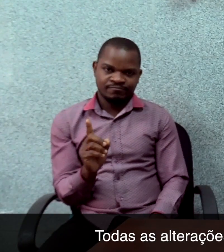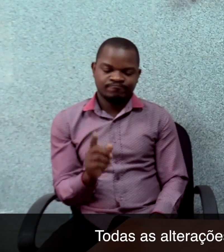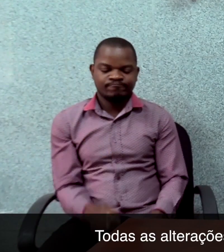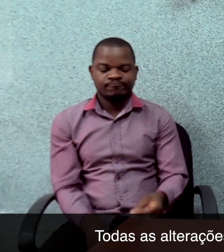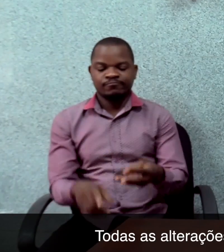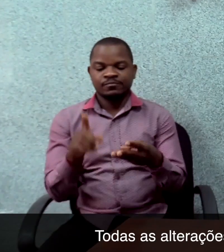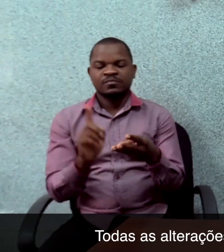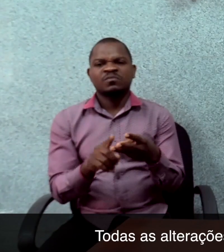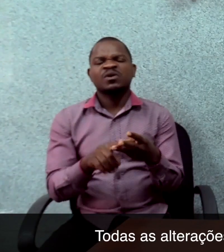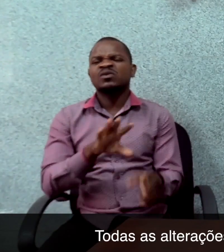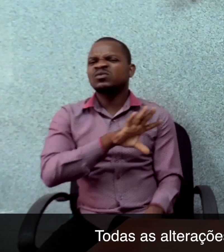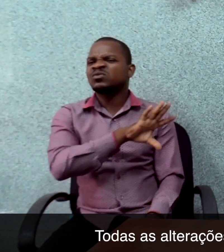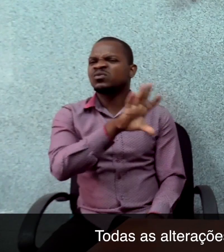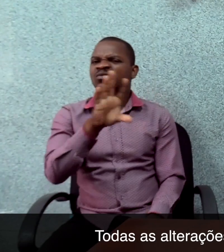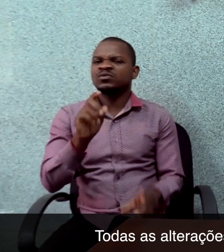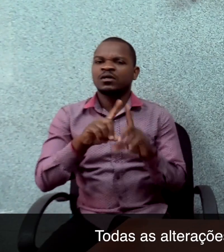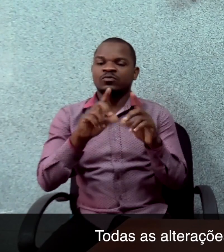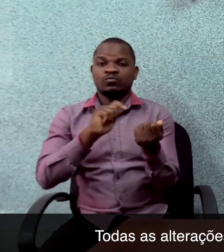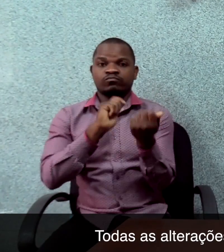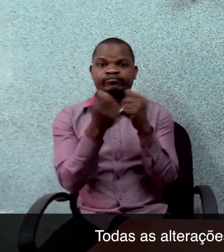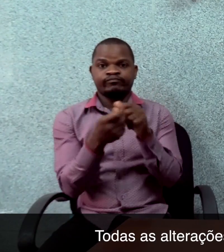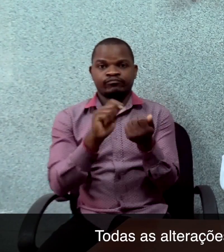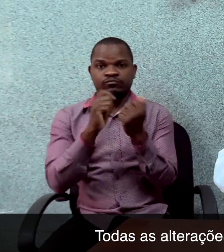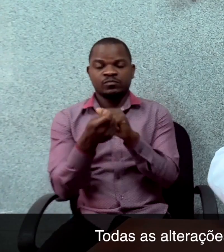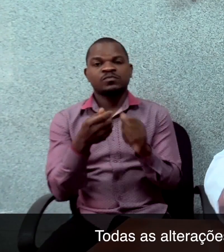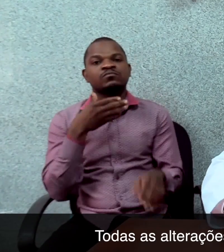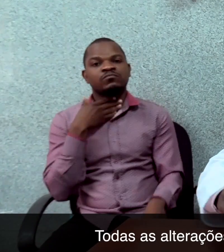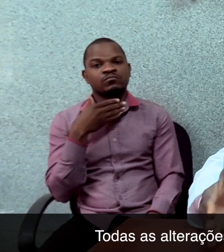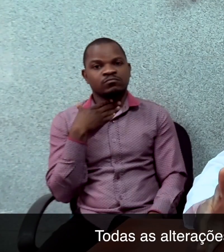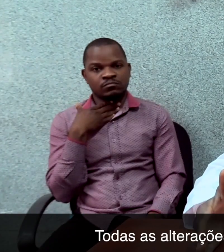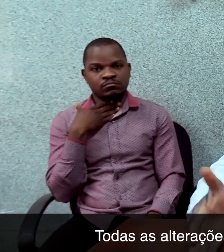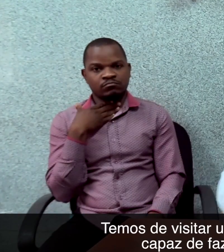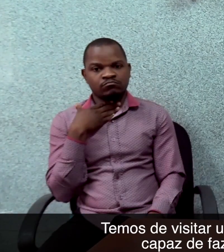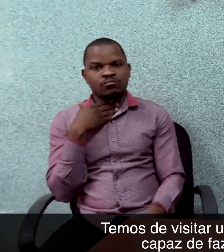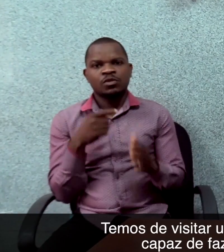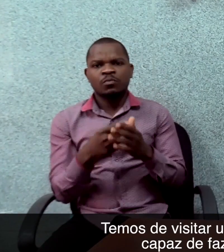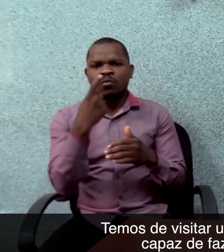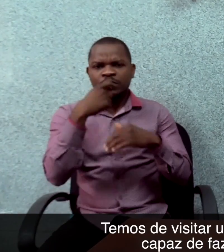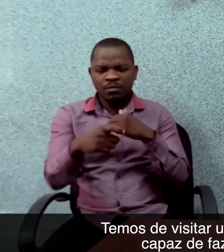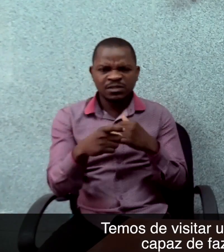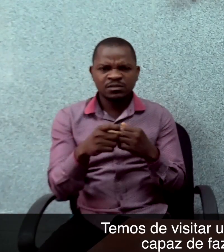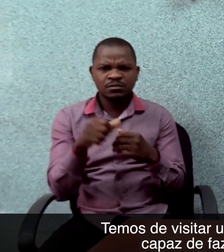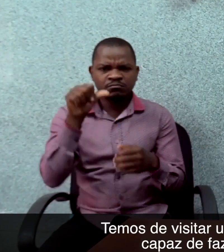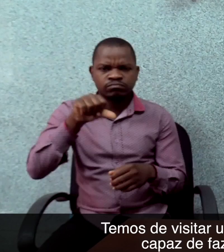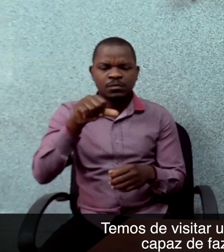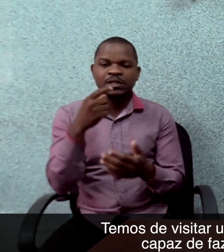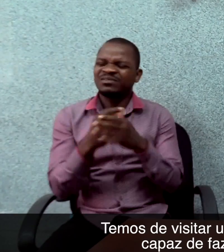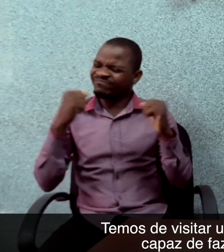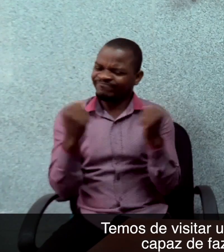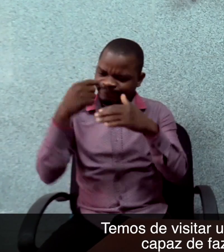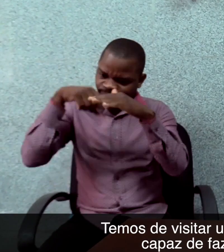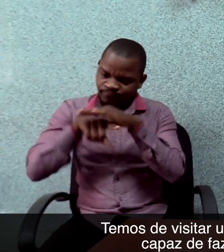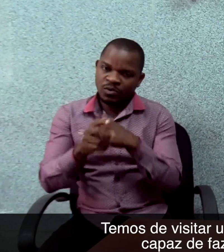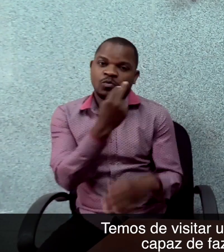E todas as alterações da voz de mais de uma semana, temos que visitar um médico